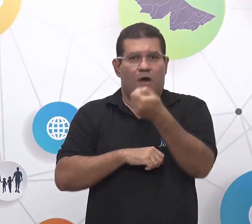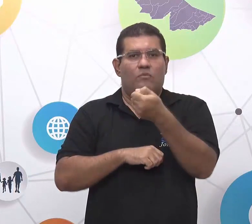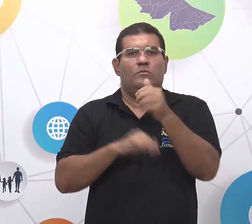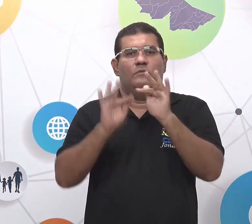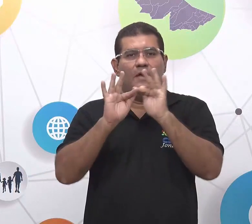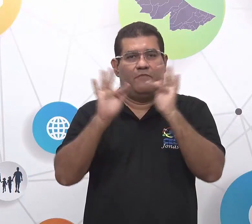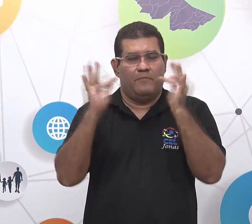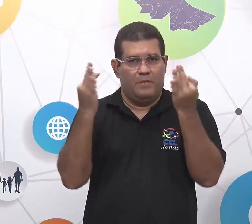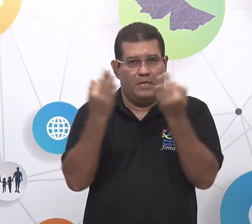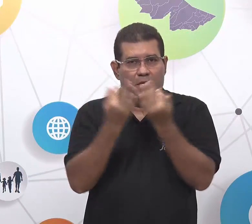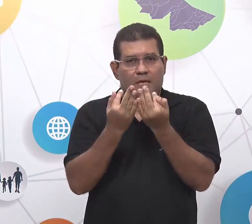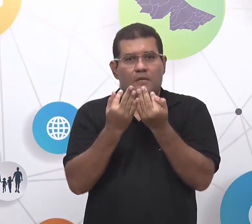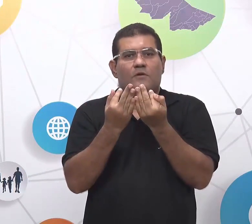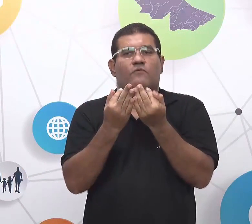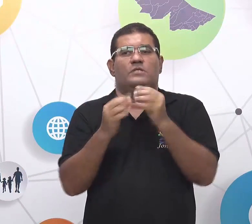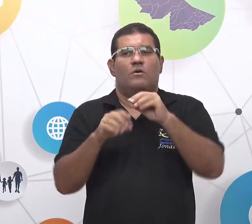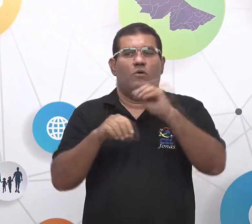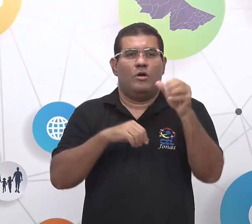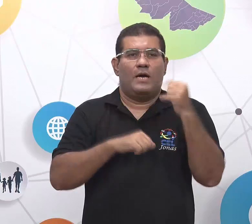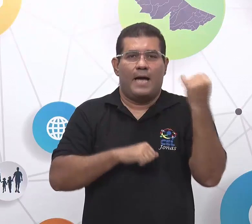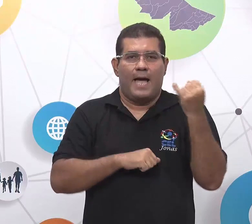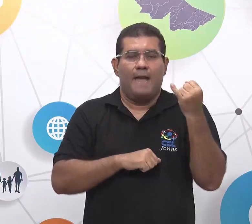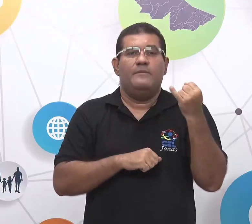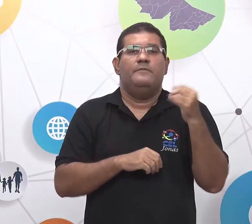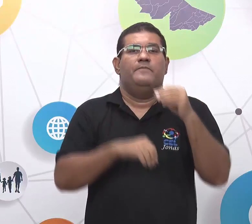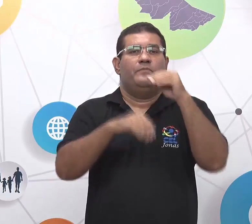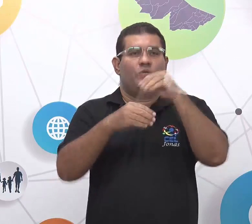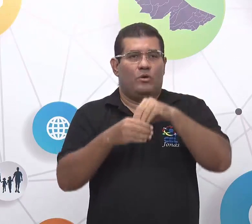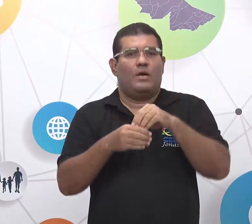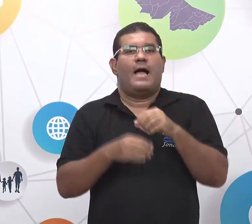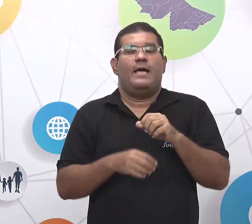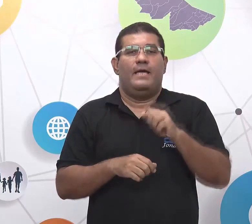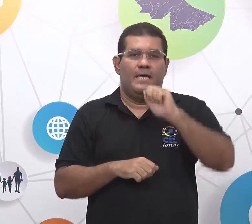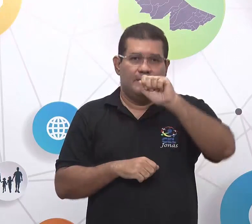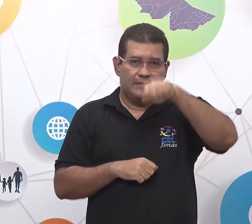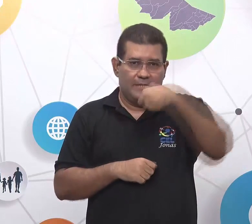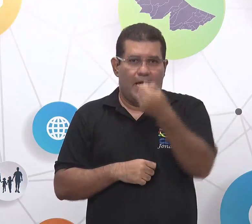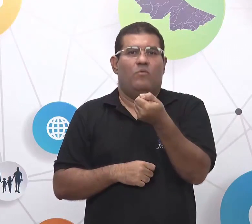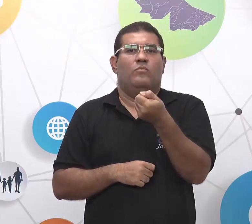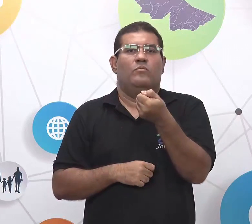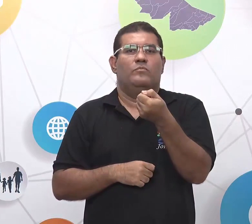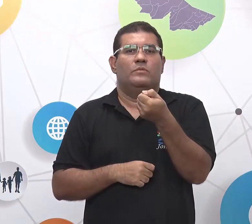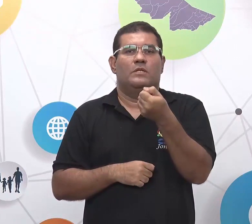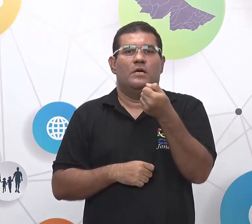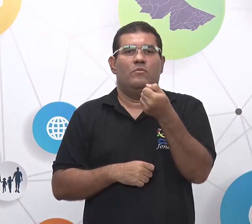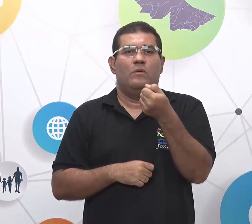sinal da família você colocar colocar esse sinal entendeu